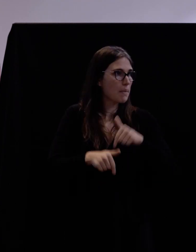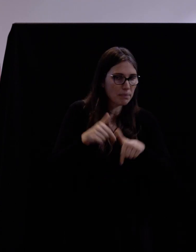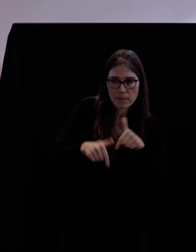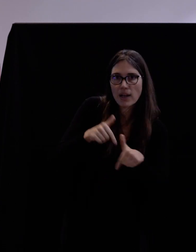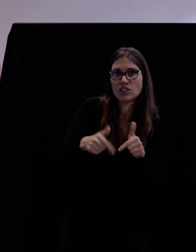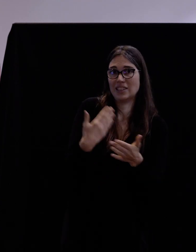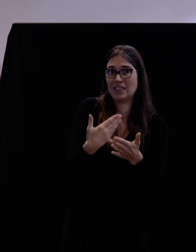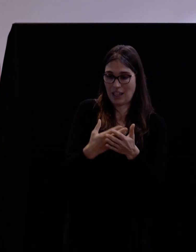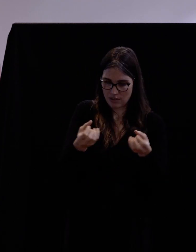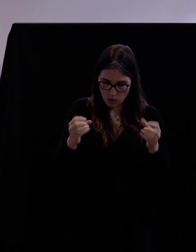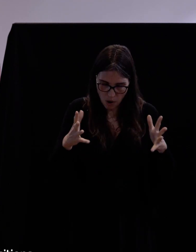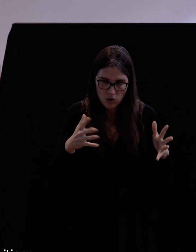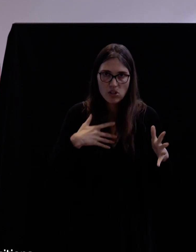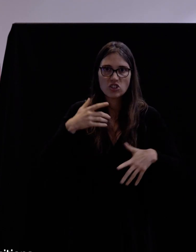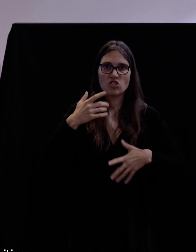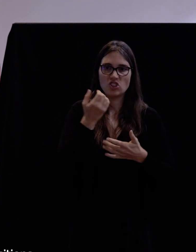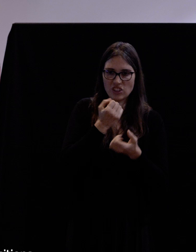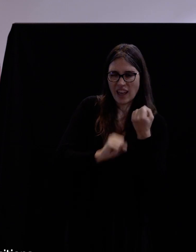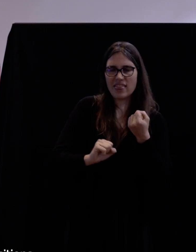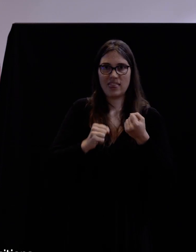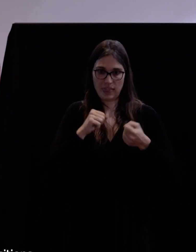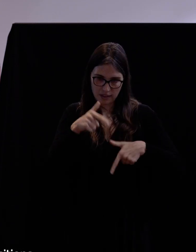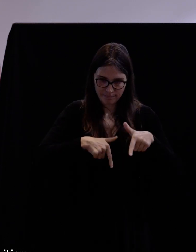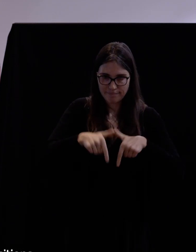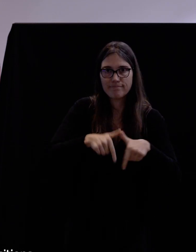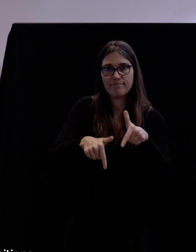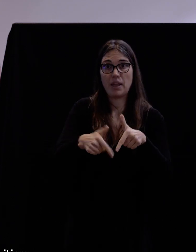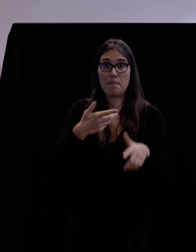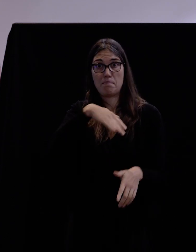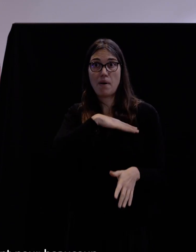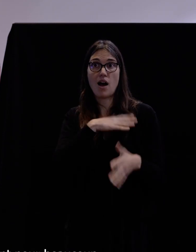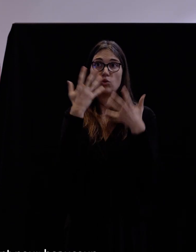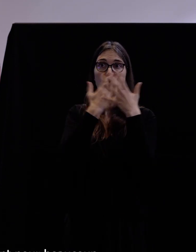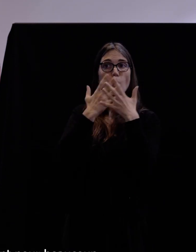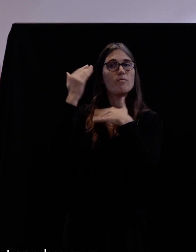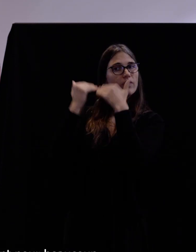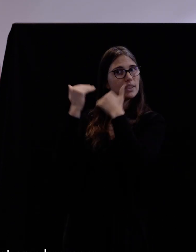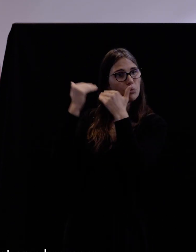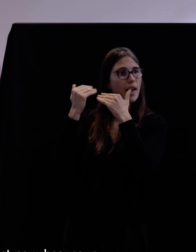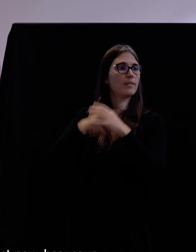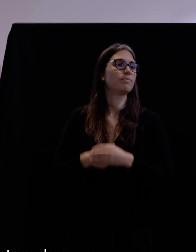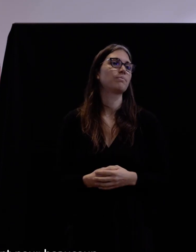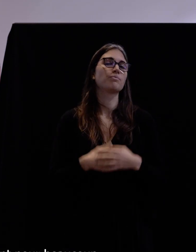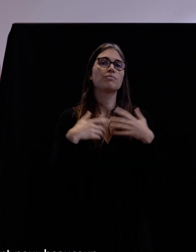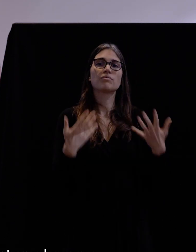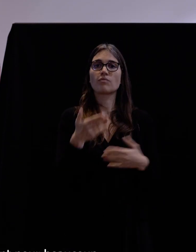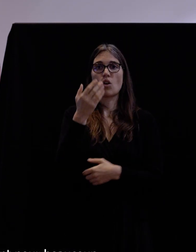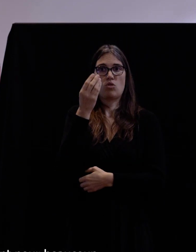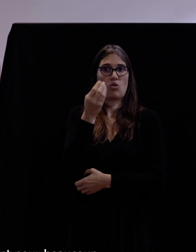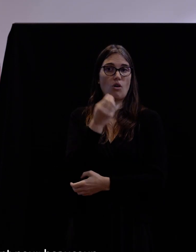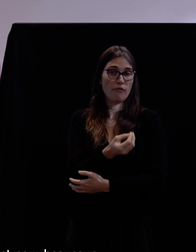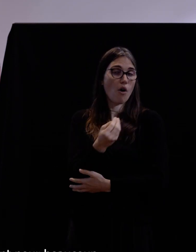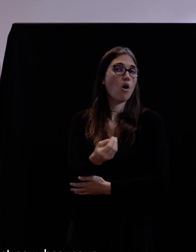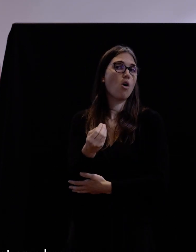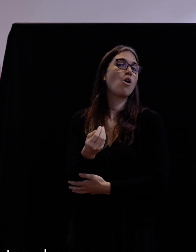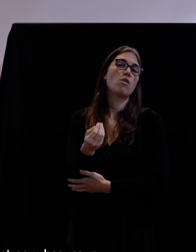les gêner dans leur acquisition à cause du trouble vestibulaire, avec des enfants qui sont, pour beaucoup, pour